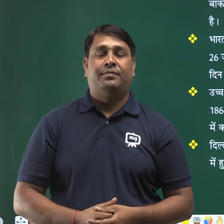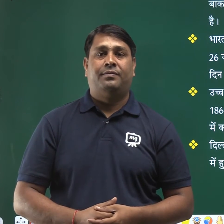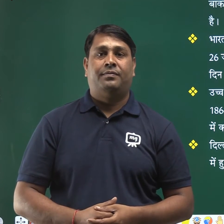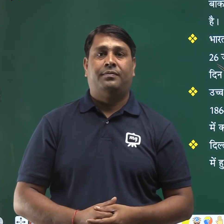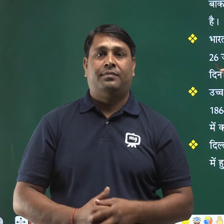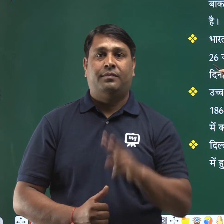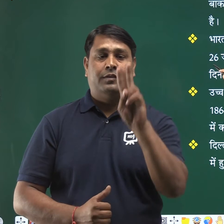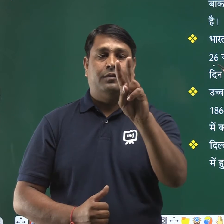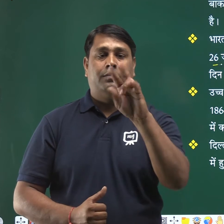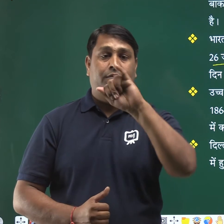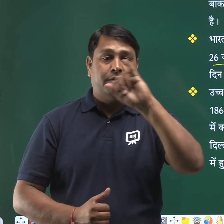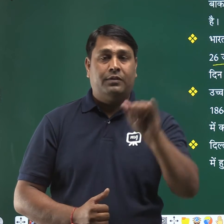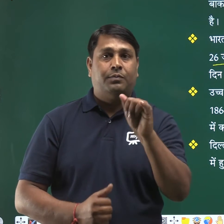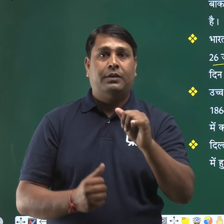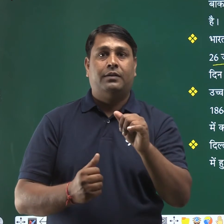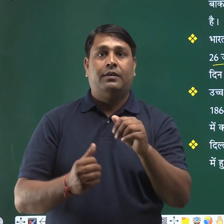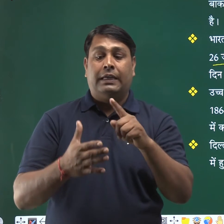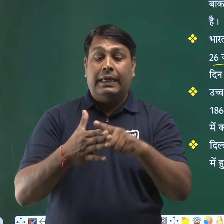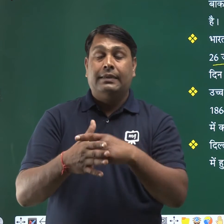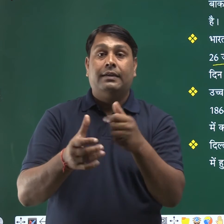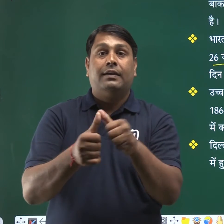26 जनवरी